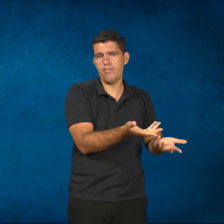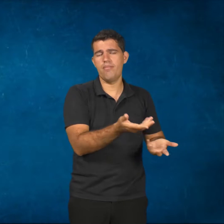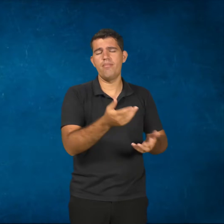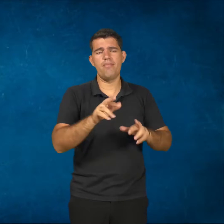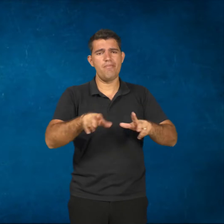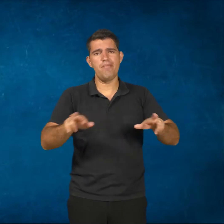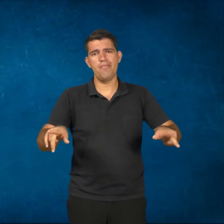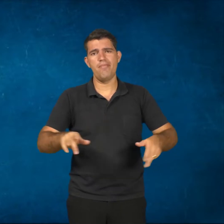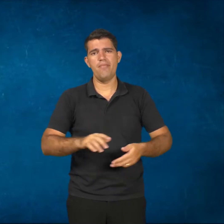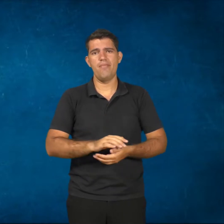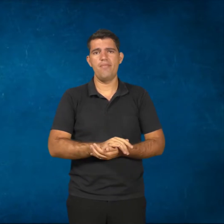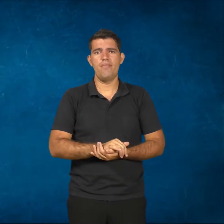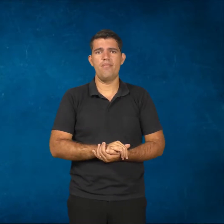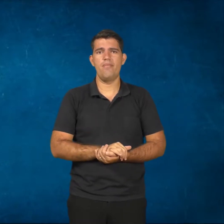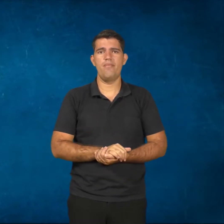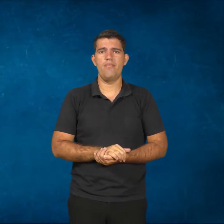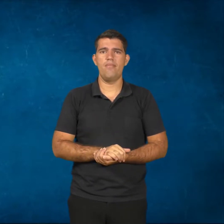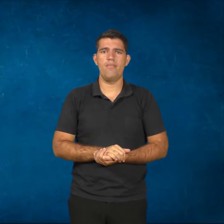etc.